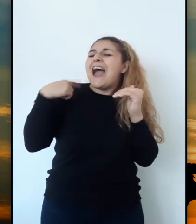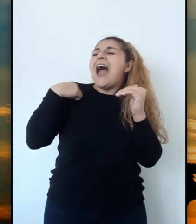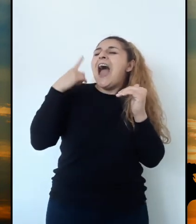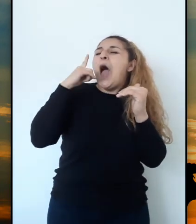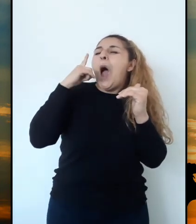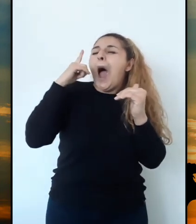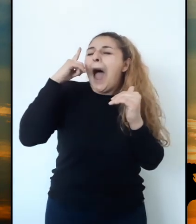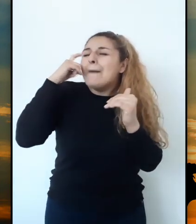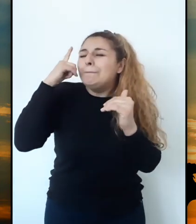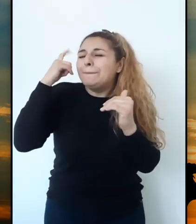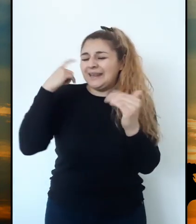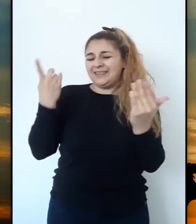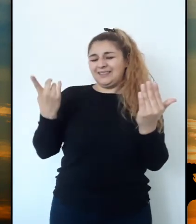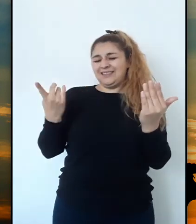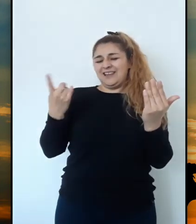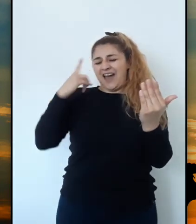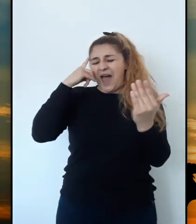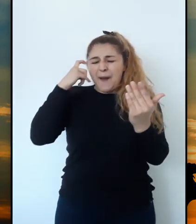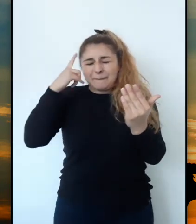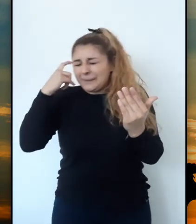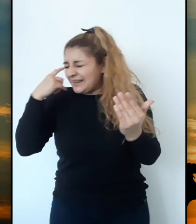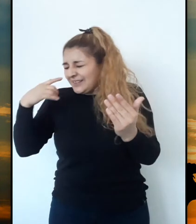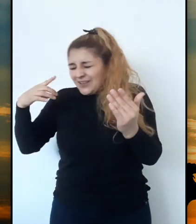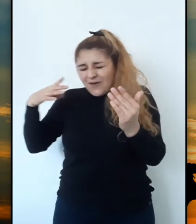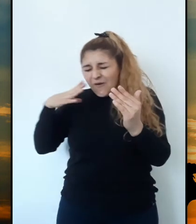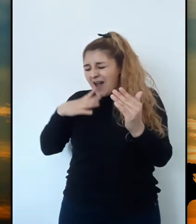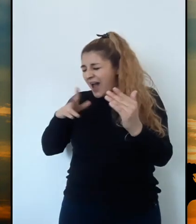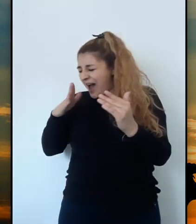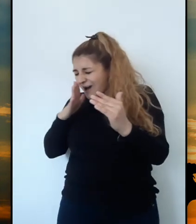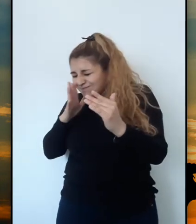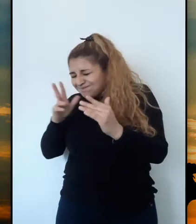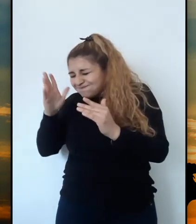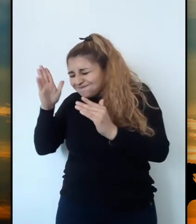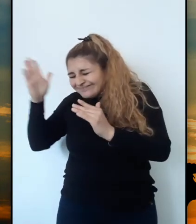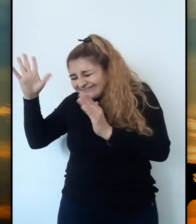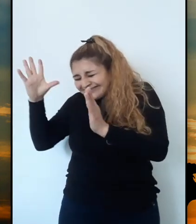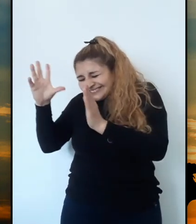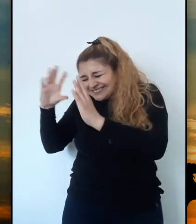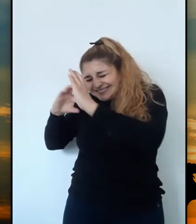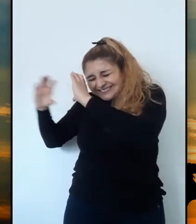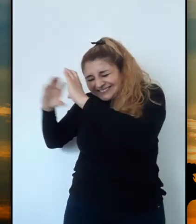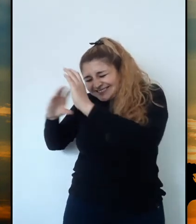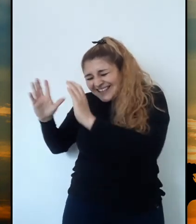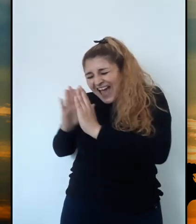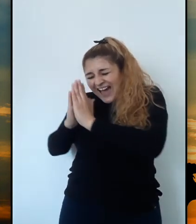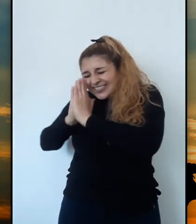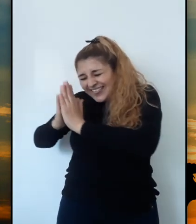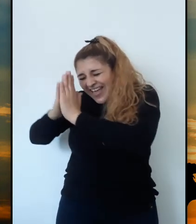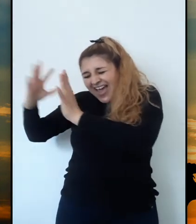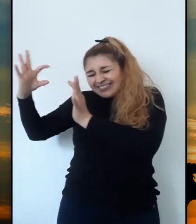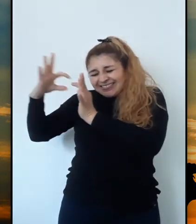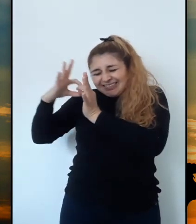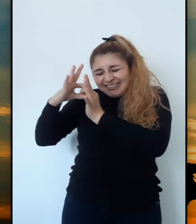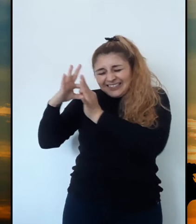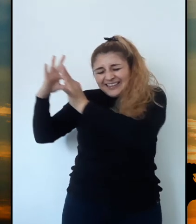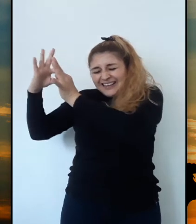una buena obra en nosotros. Tu la rendras parfaite. Y tú la harás perfecta. Et que nous soyons